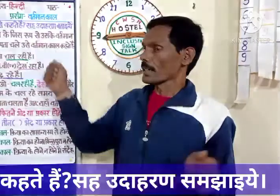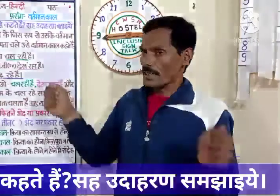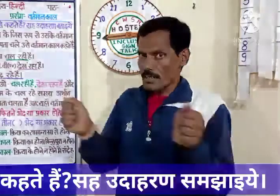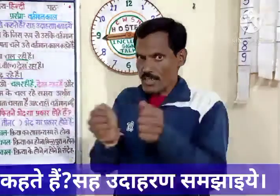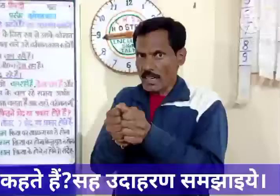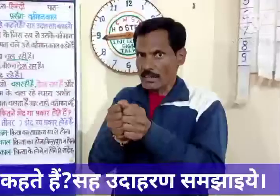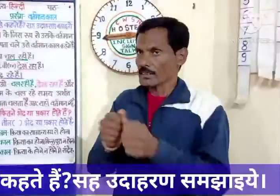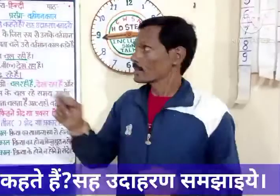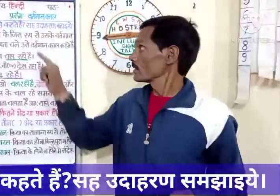सह